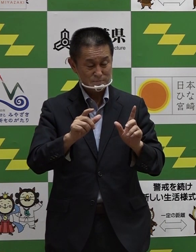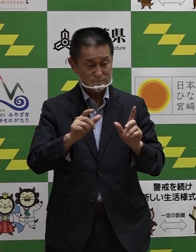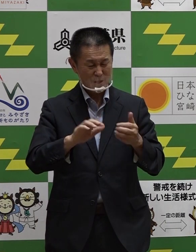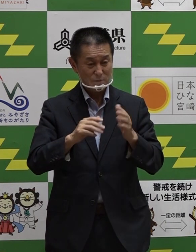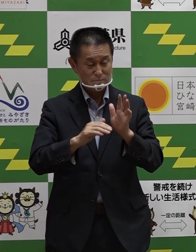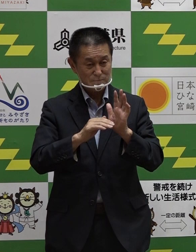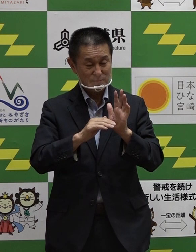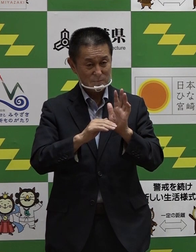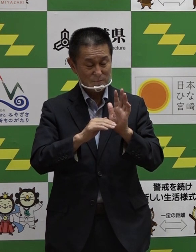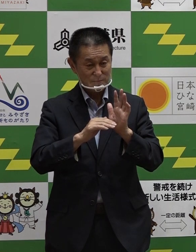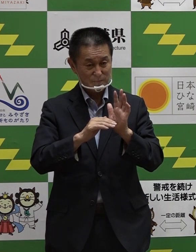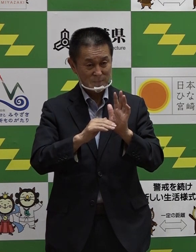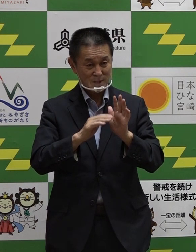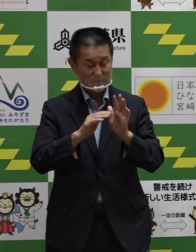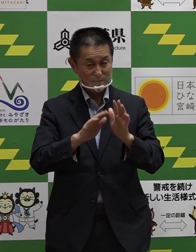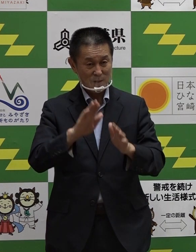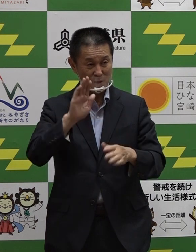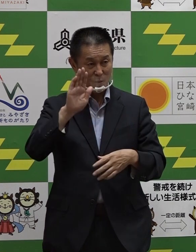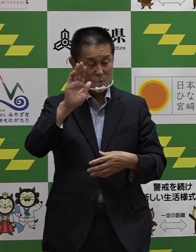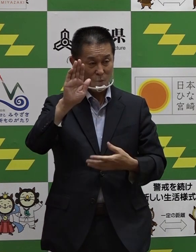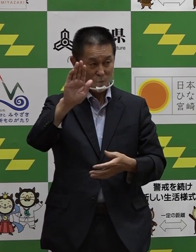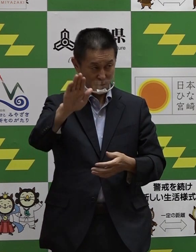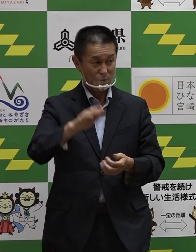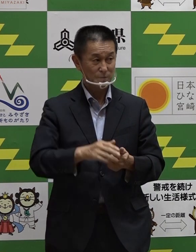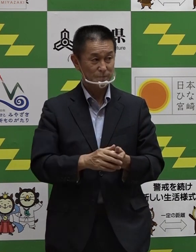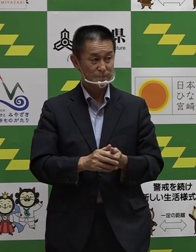回、予定通りの、